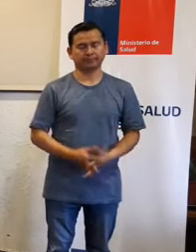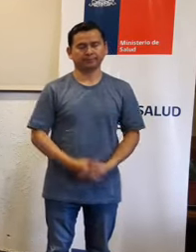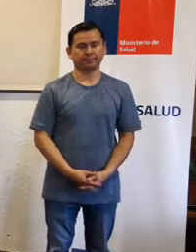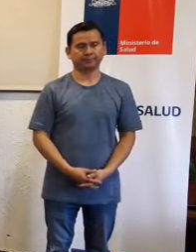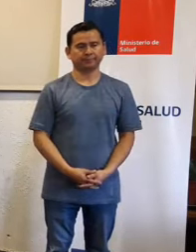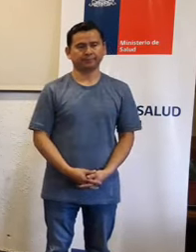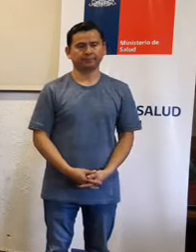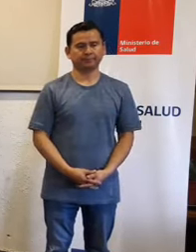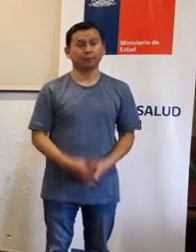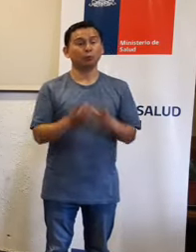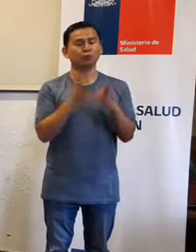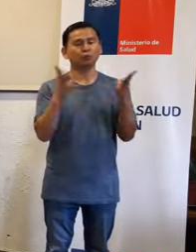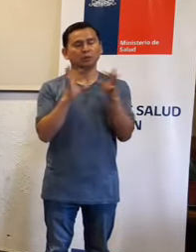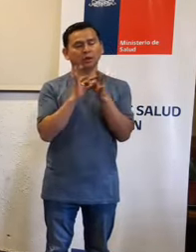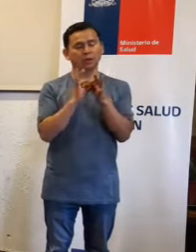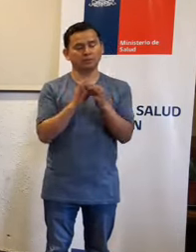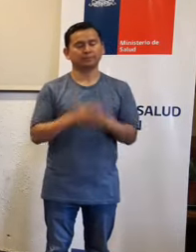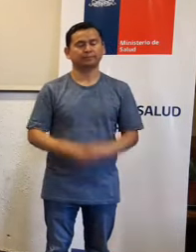muchas gracias